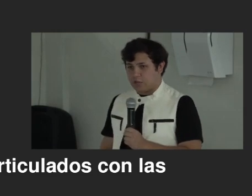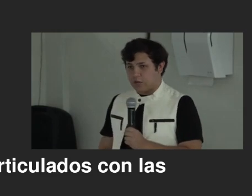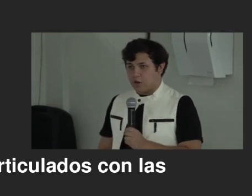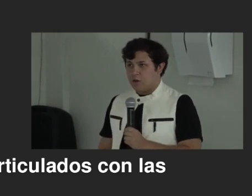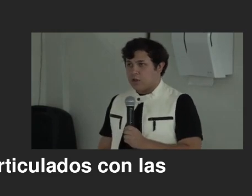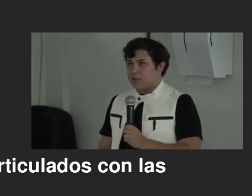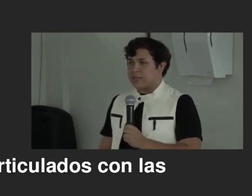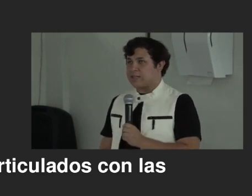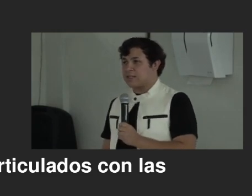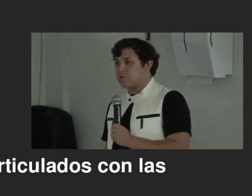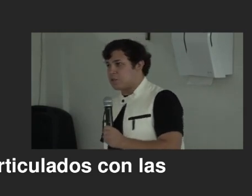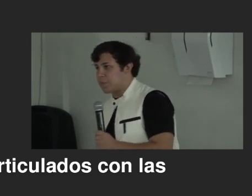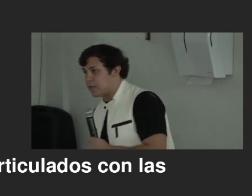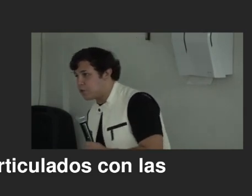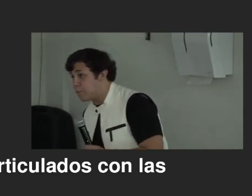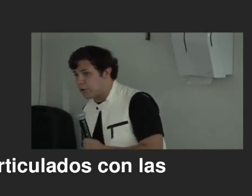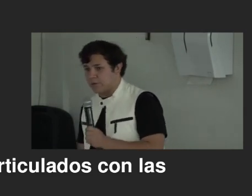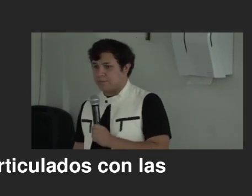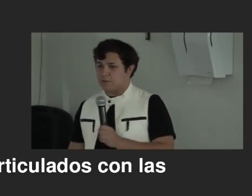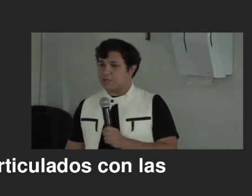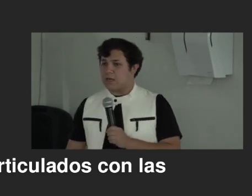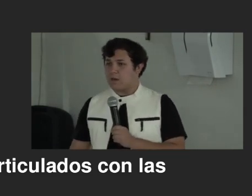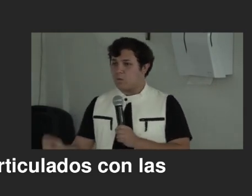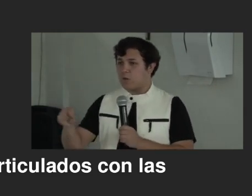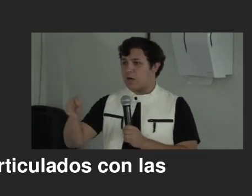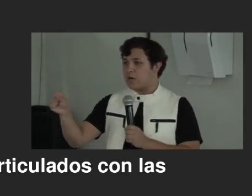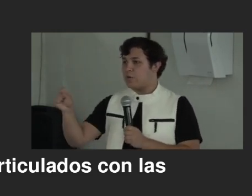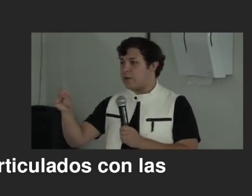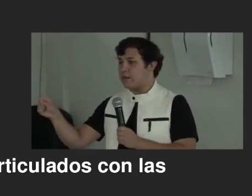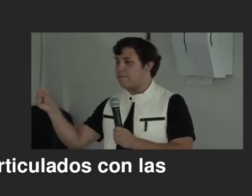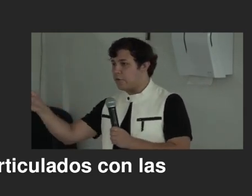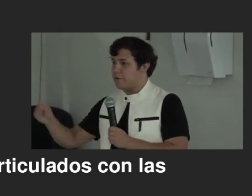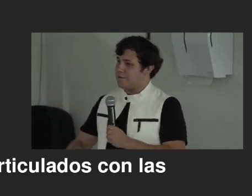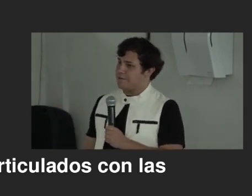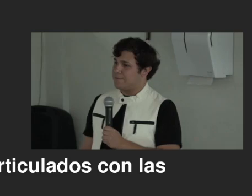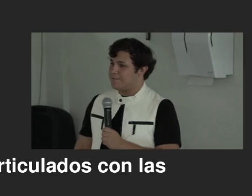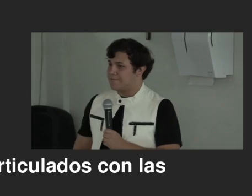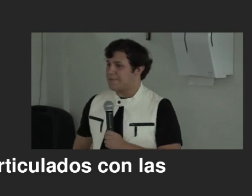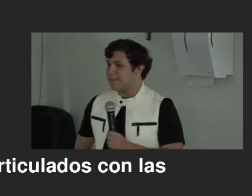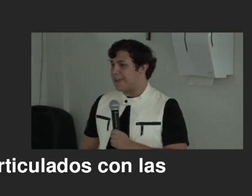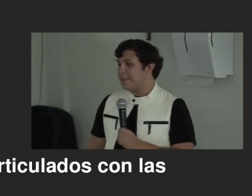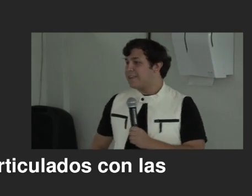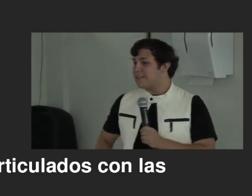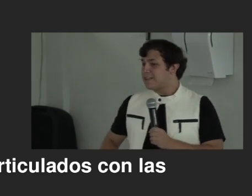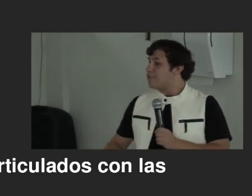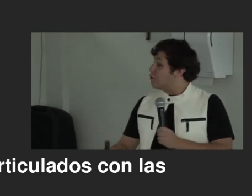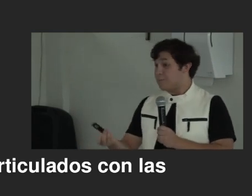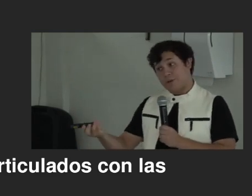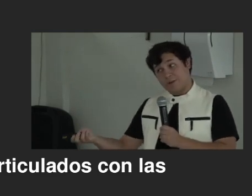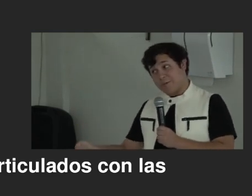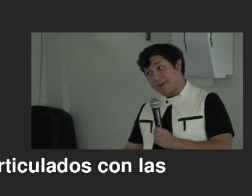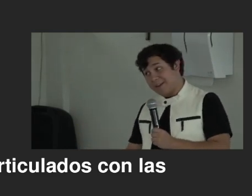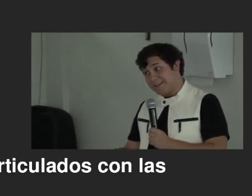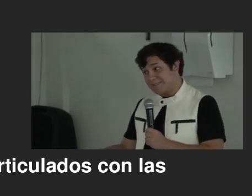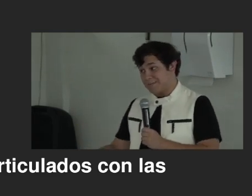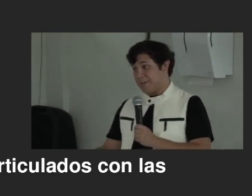digo, ¿qué estás tú esperando por? O sea, what are you waiting for? ¿Ok? No se puede comparar,